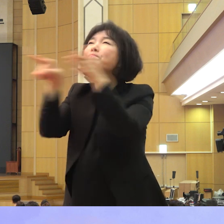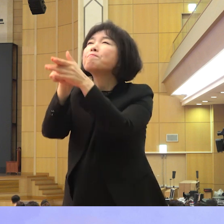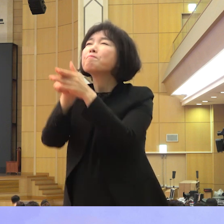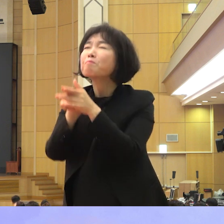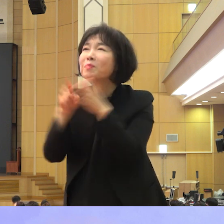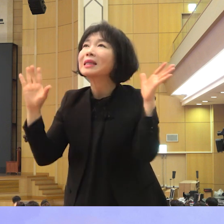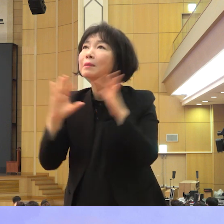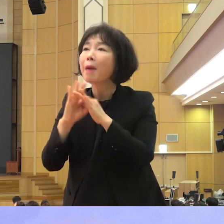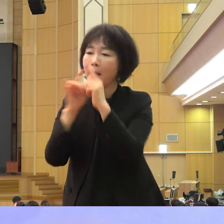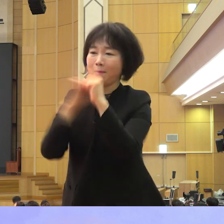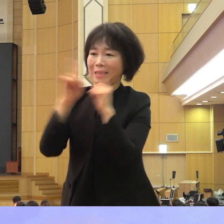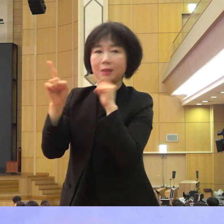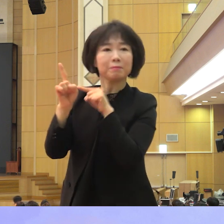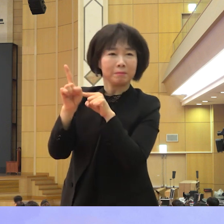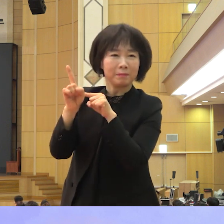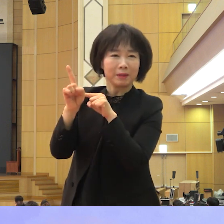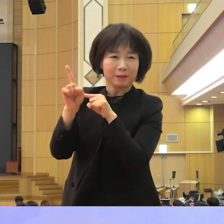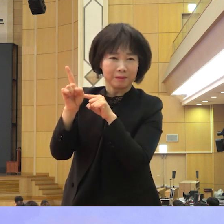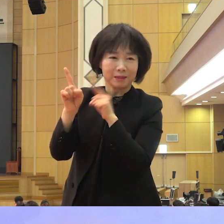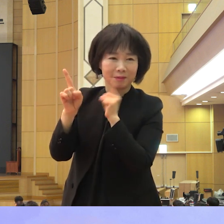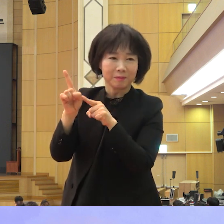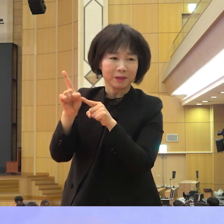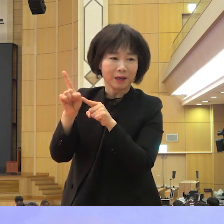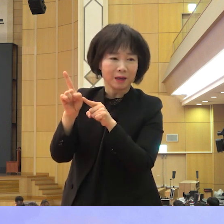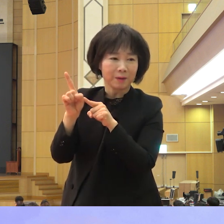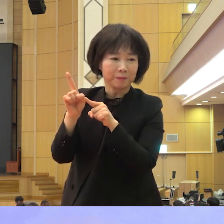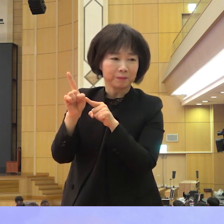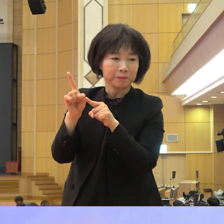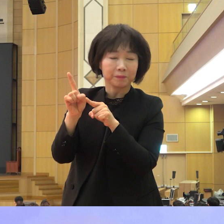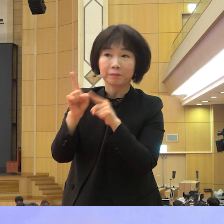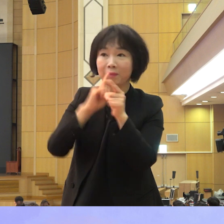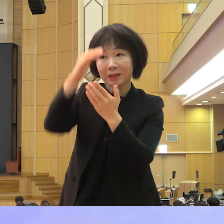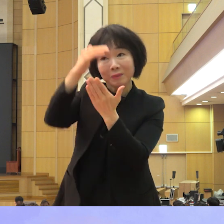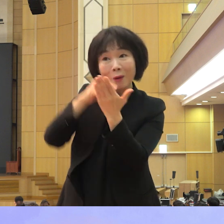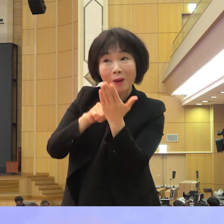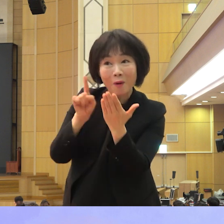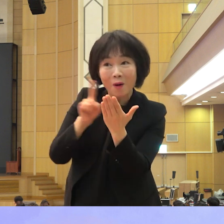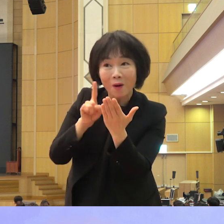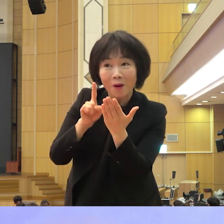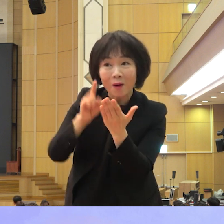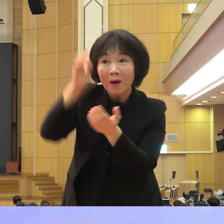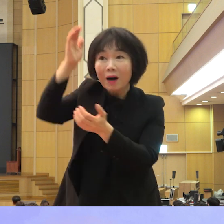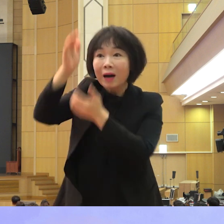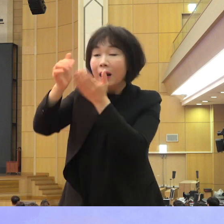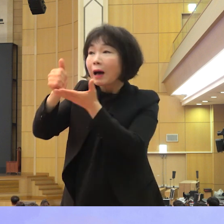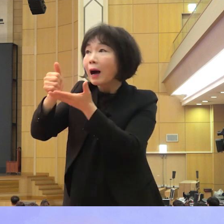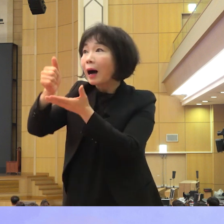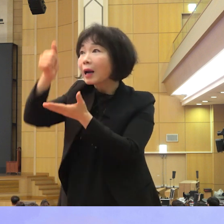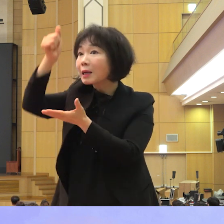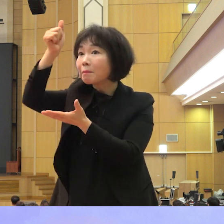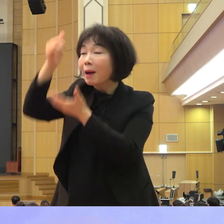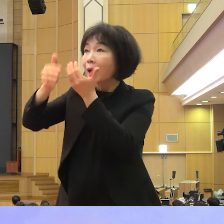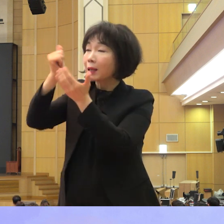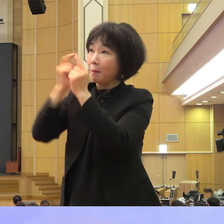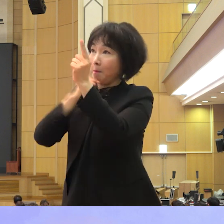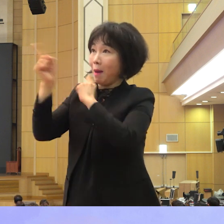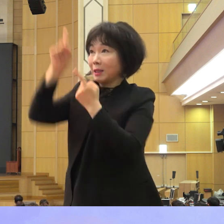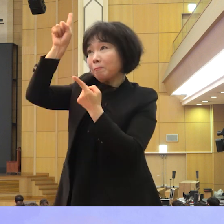신명기 28장 2절부터 6절 말씀에 보면 하나님의